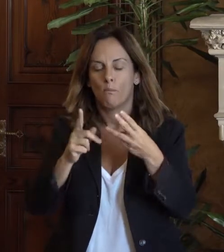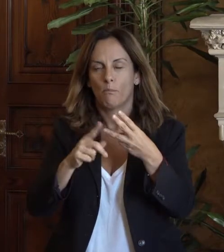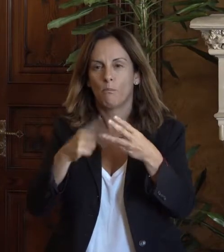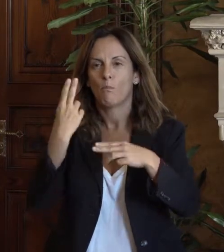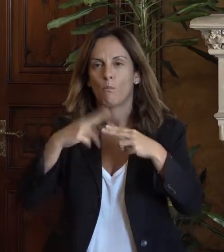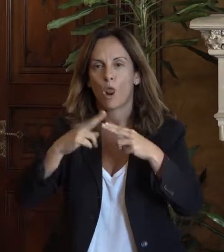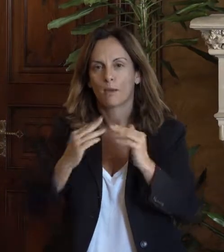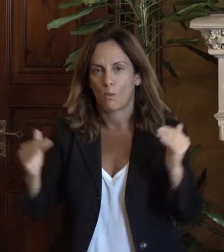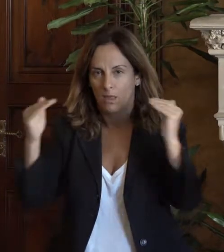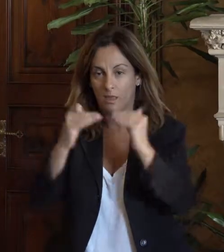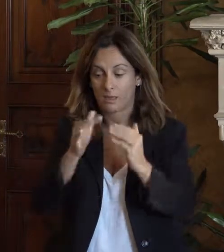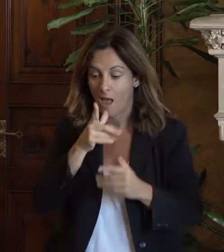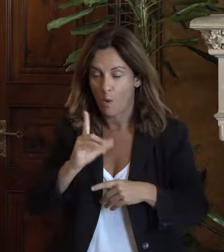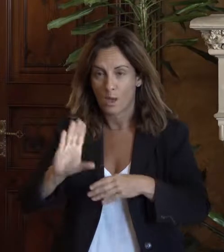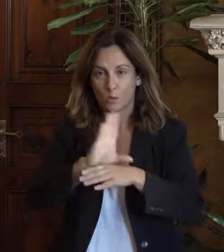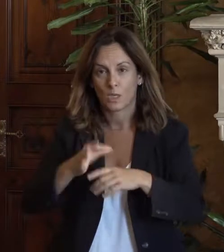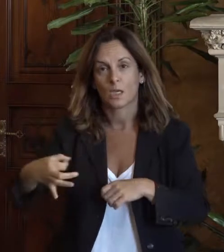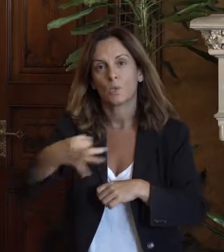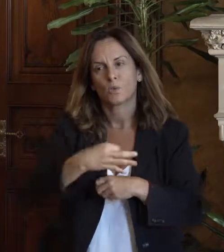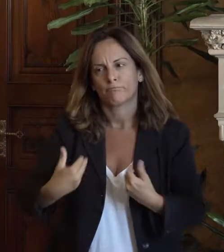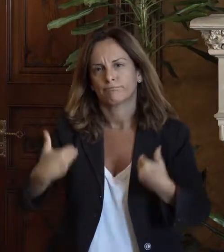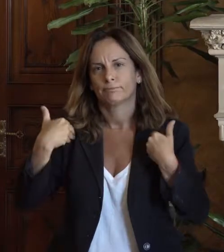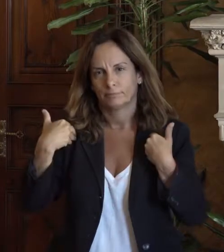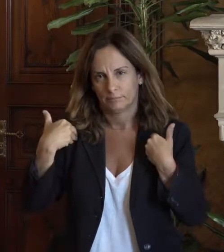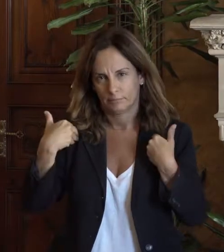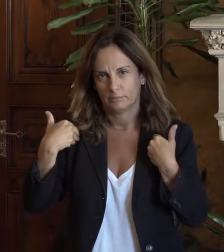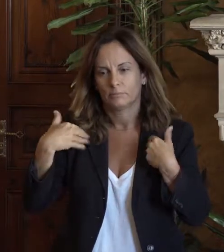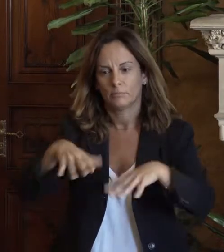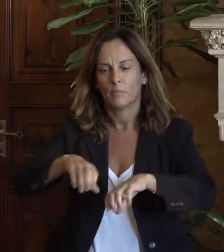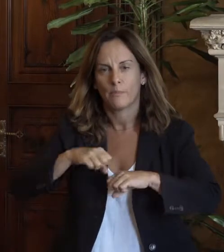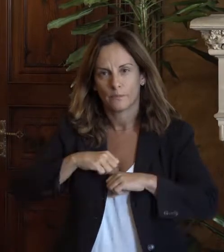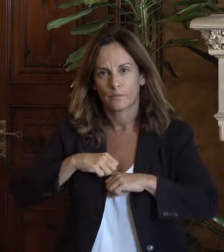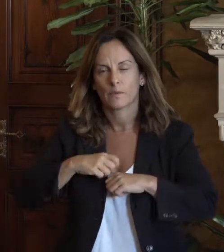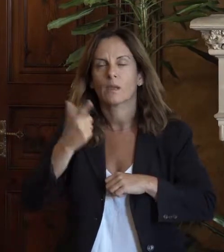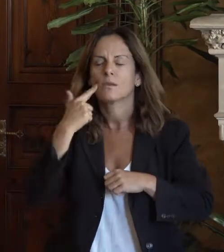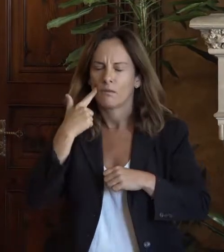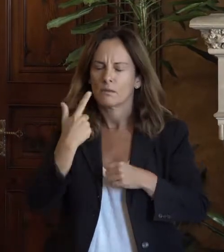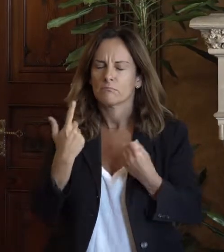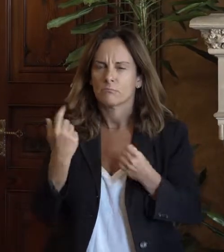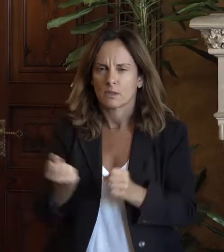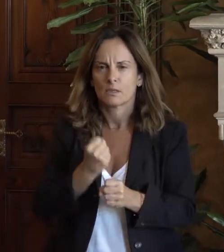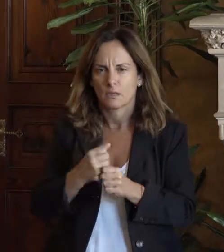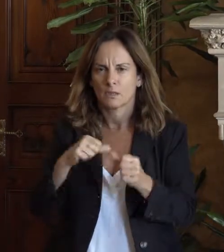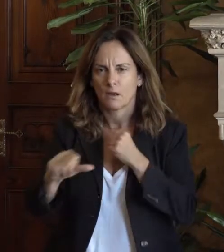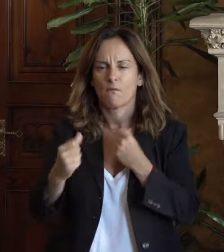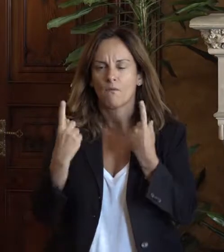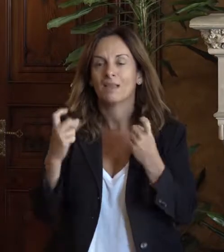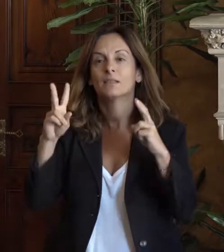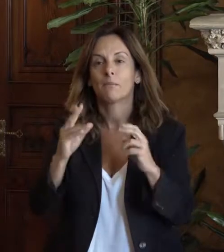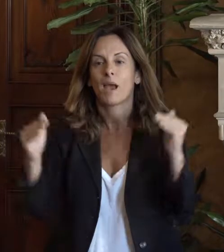també hi ha camí per fer, hi ha polítiques a fer i sobretot coordinació per fer amb el tema de temes